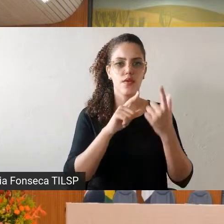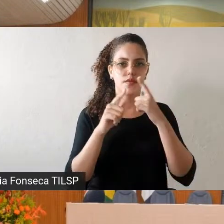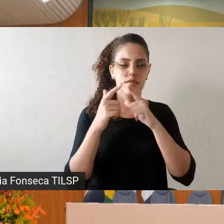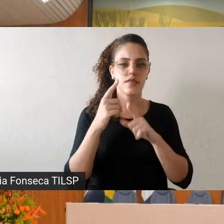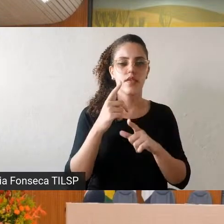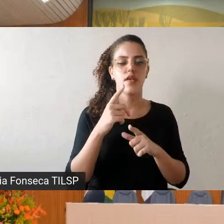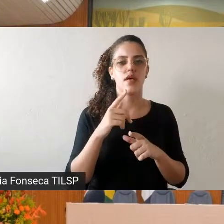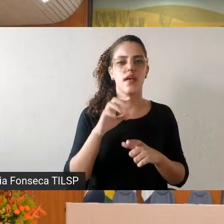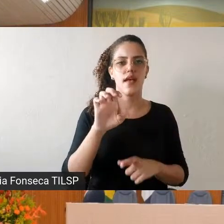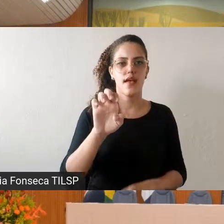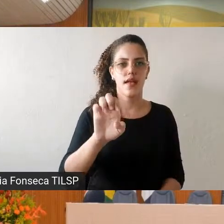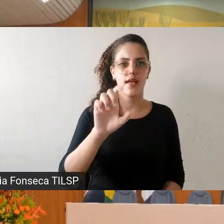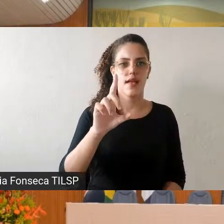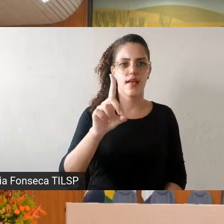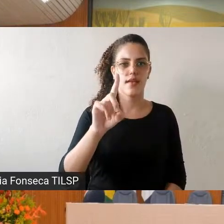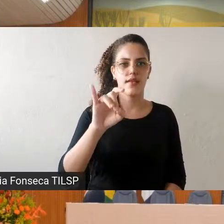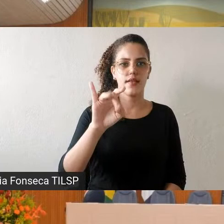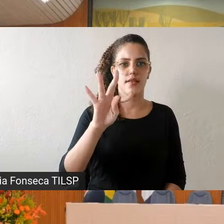partir daí,